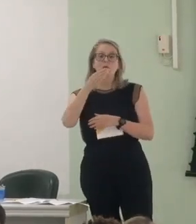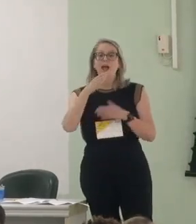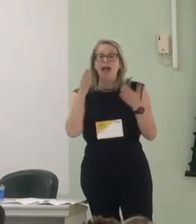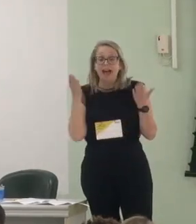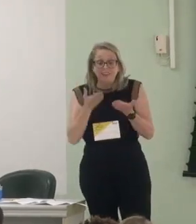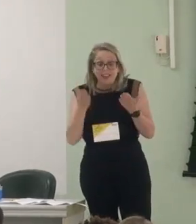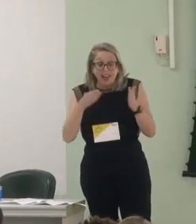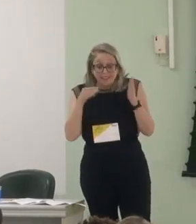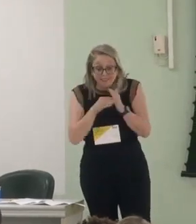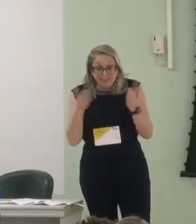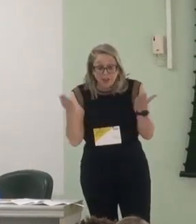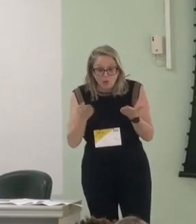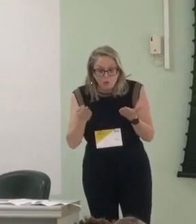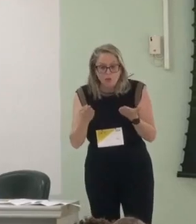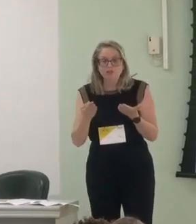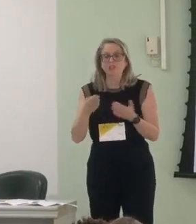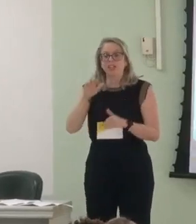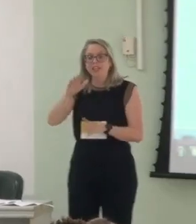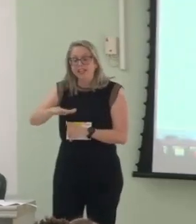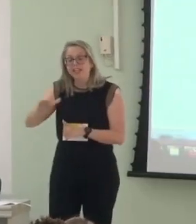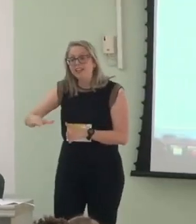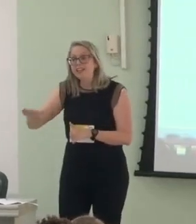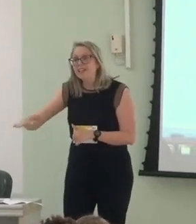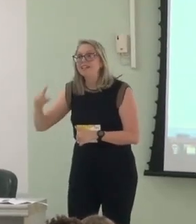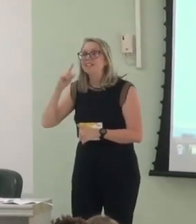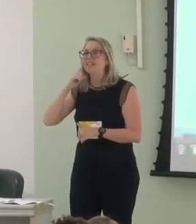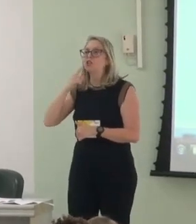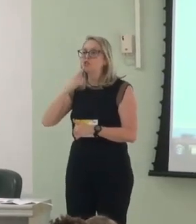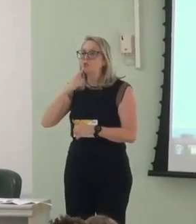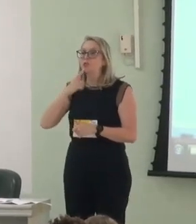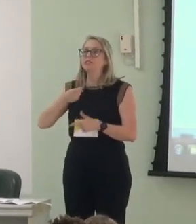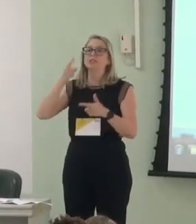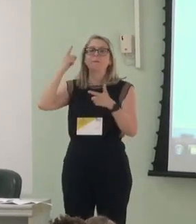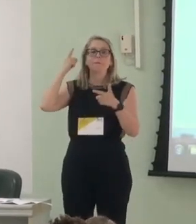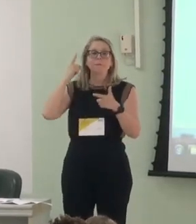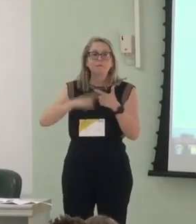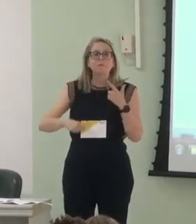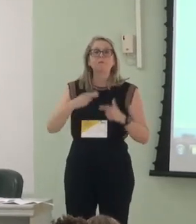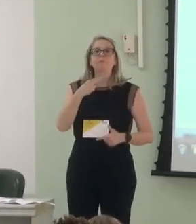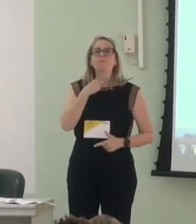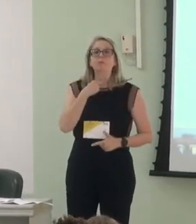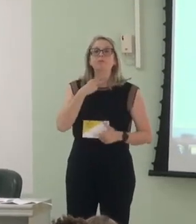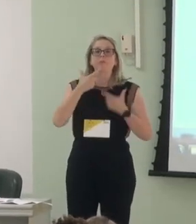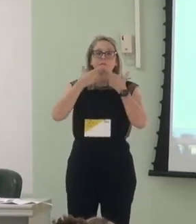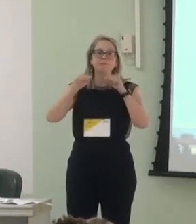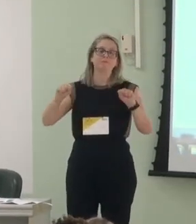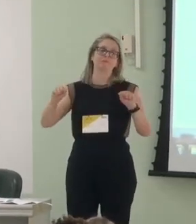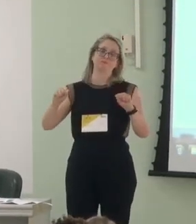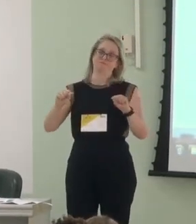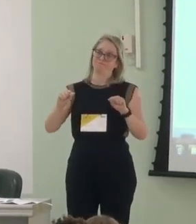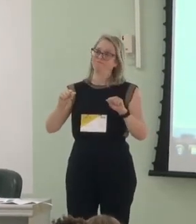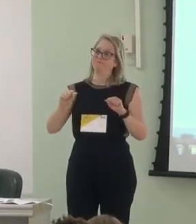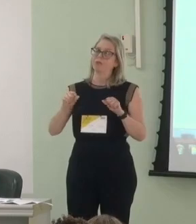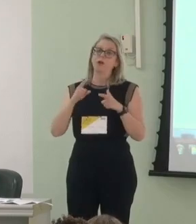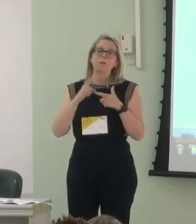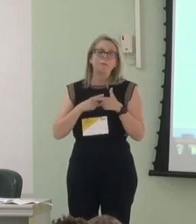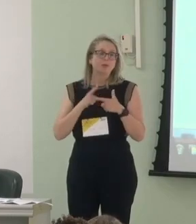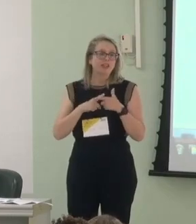Hoje, em 2024, até agora, a gente tem crianças surdas sendo privadas de